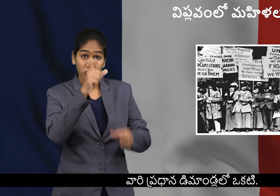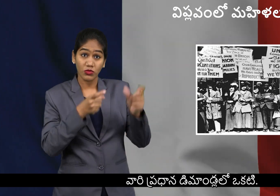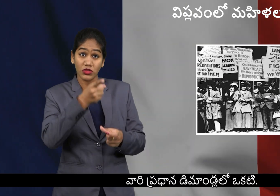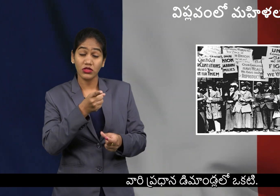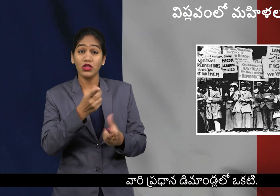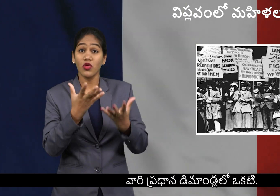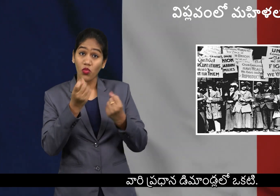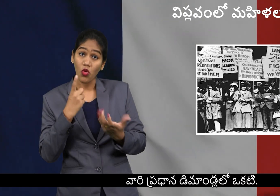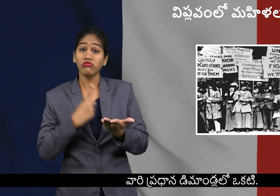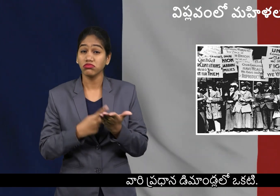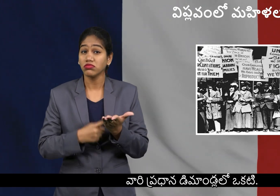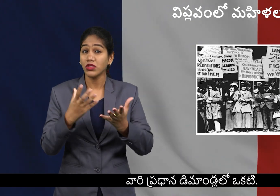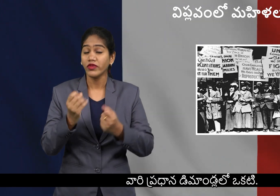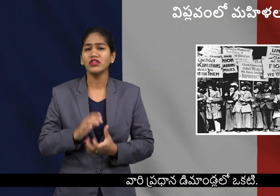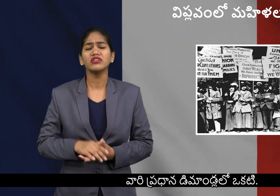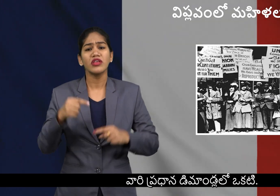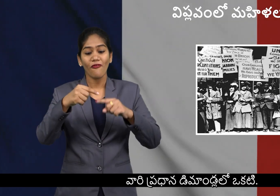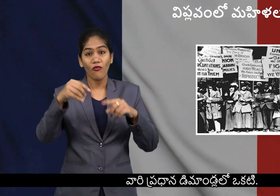వారి ప్రధాన డిమాండ్లో ఒకటి.